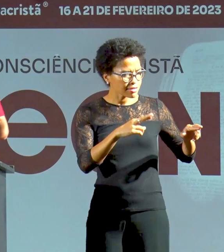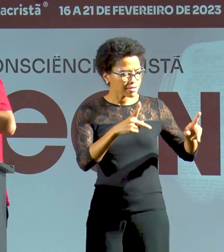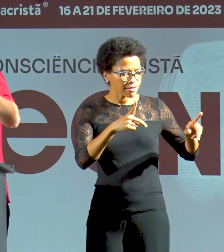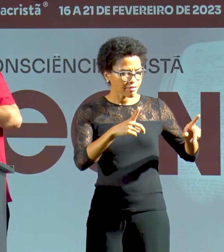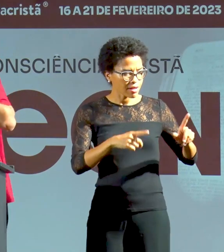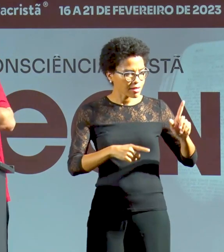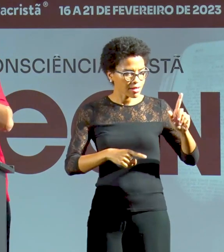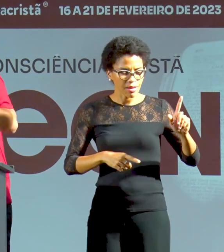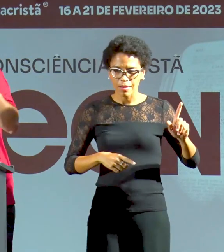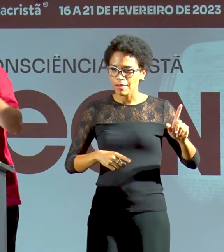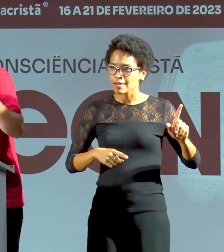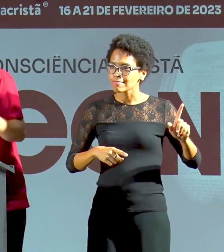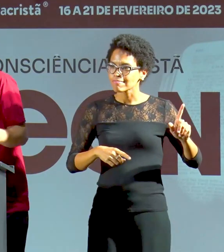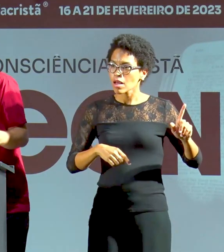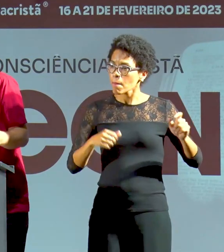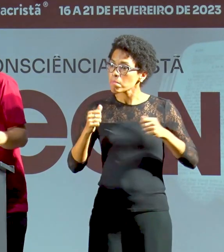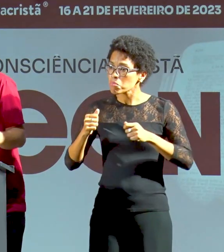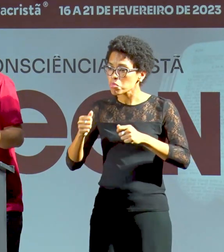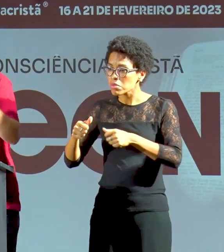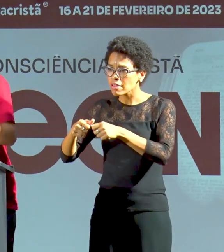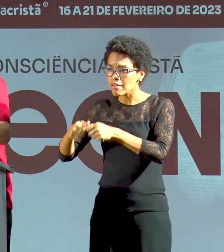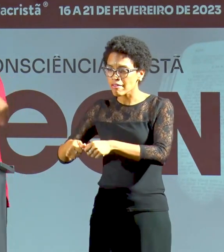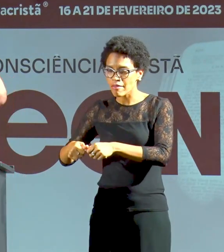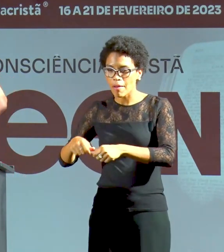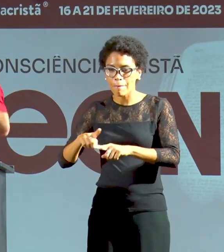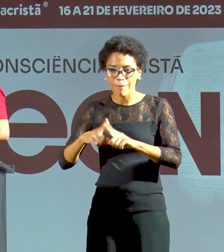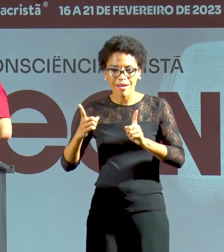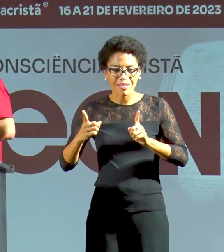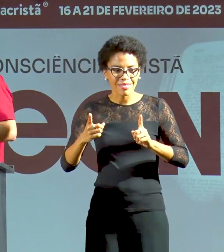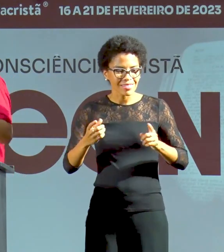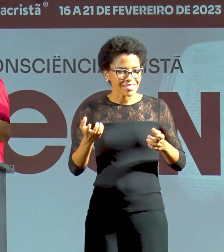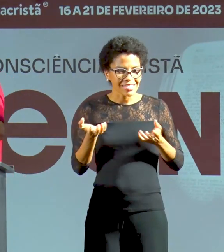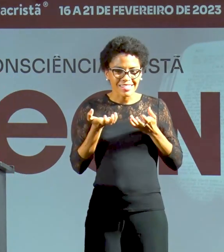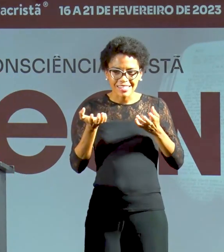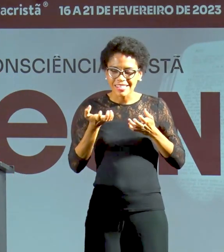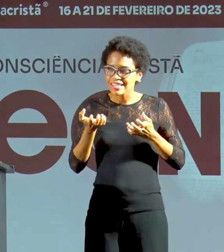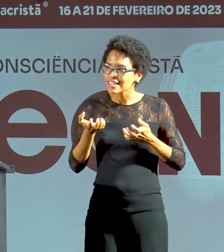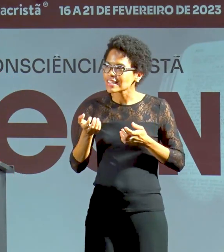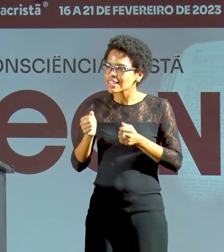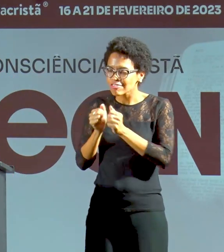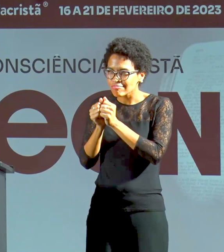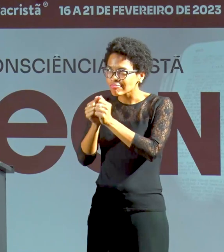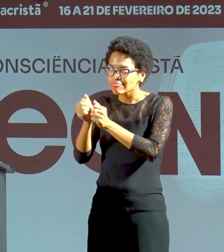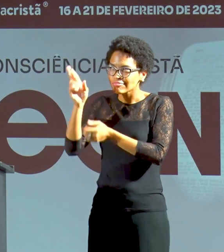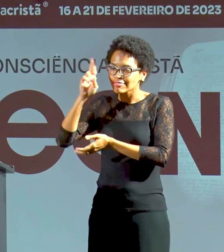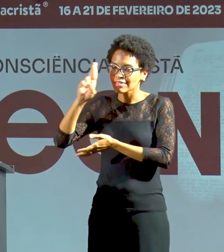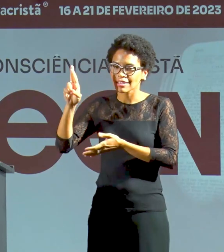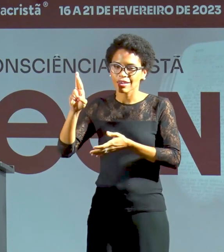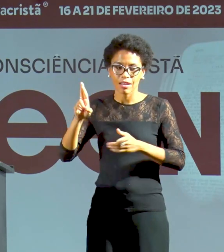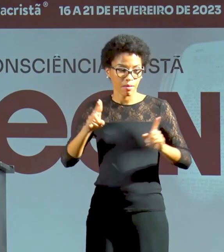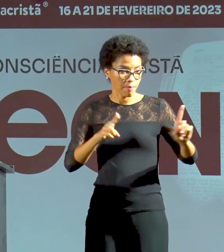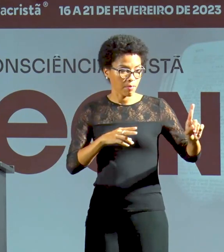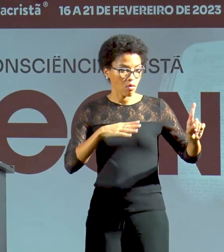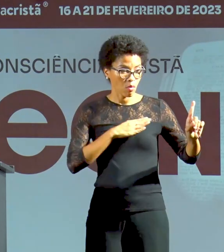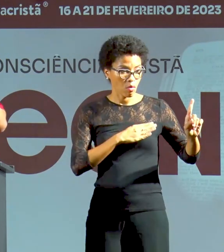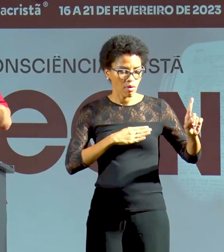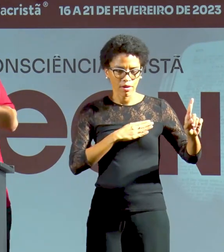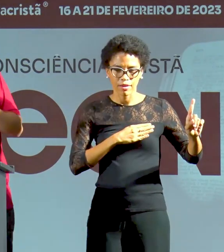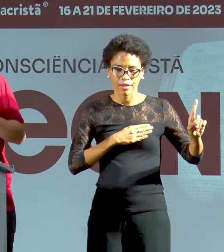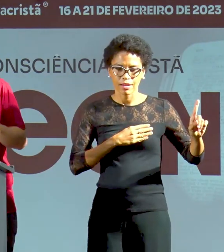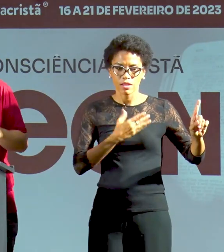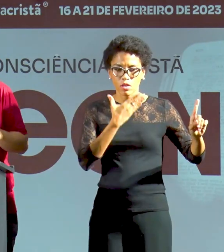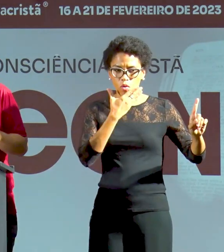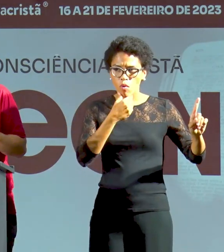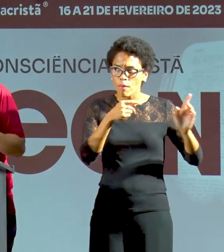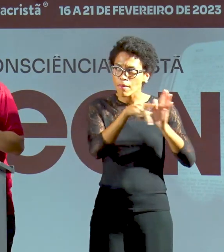ela veio porque ela queria estar diante do Senhor os dois era tementes ao Senhor A Bíblia nos diz que Boaz era um homem de Deus que os